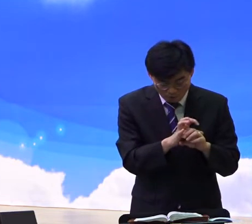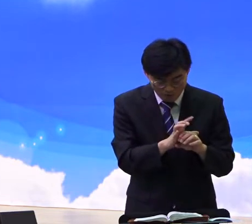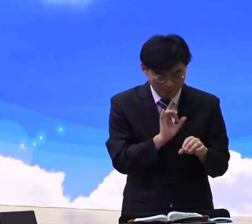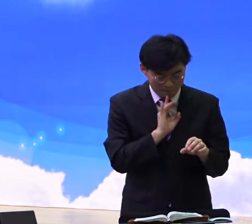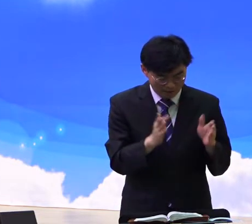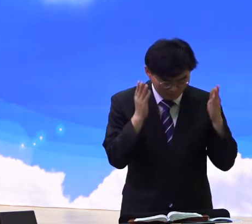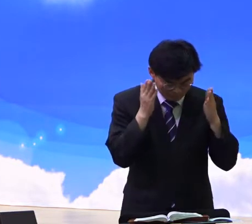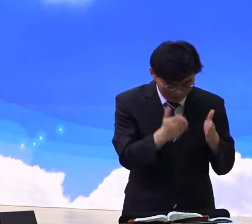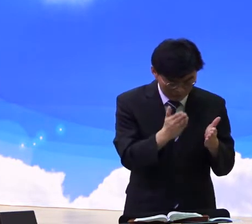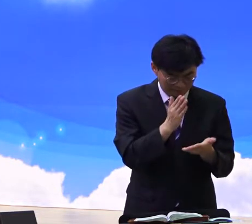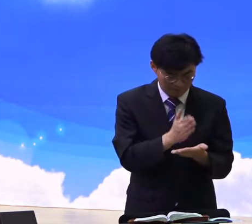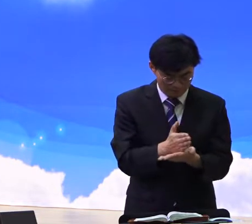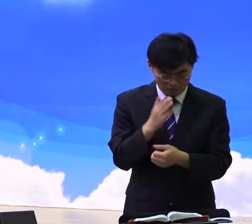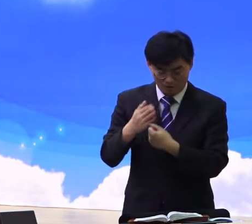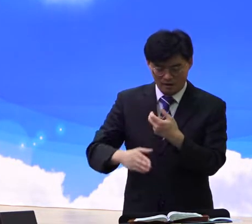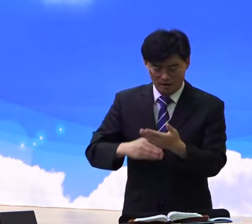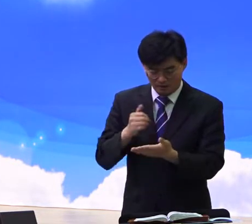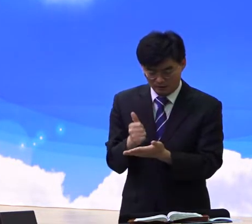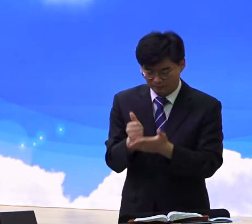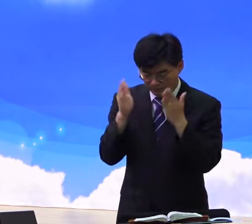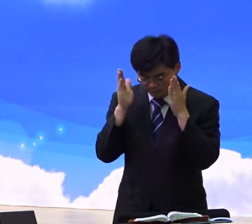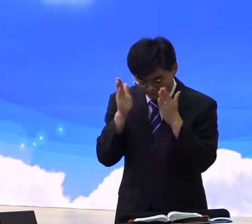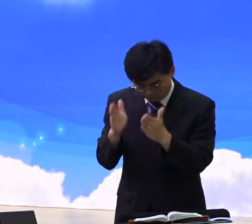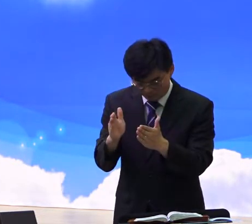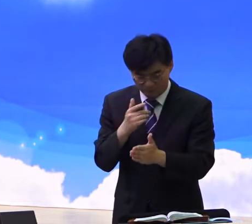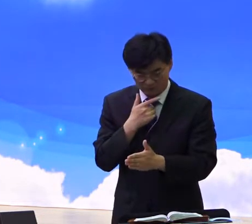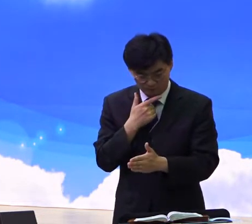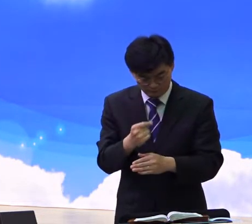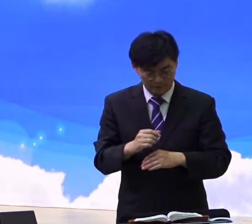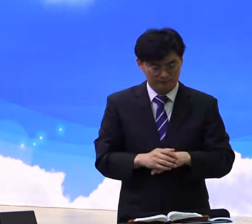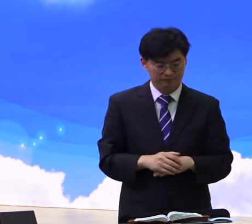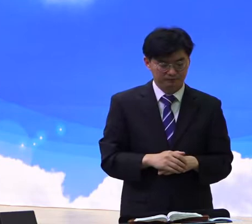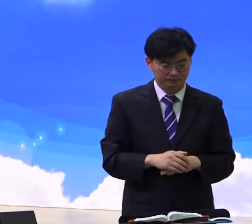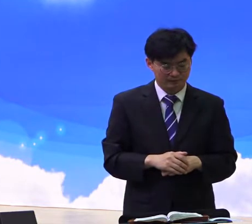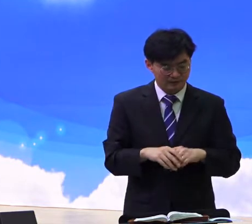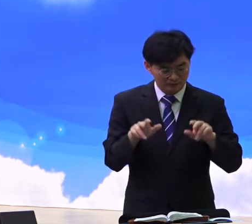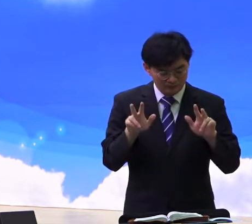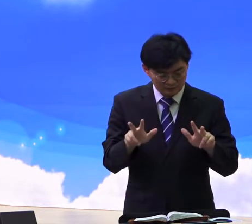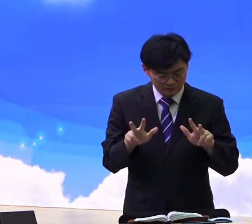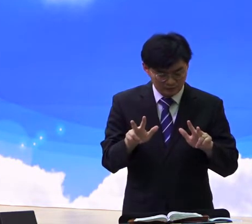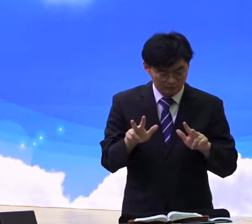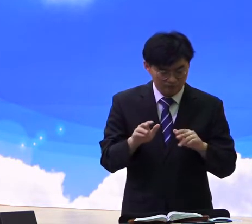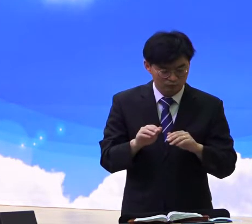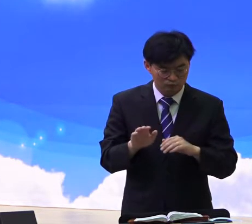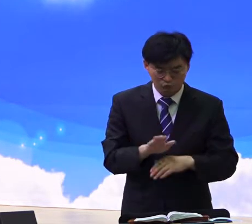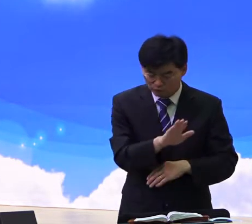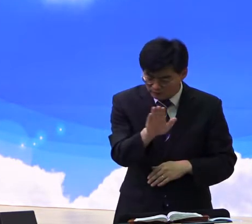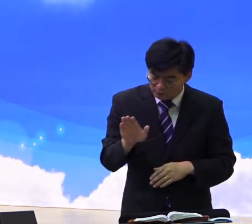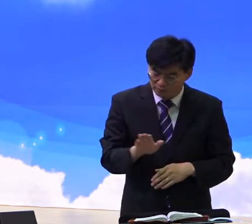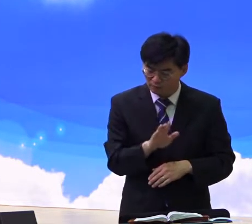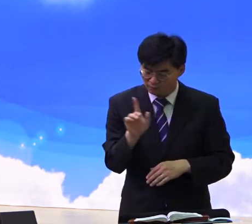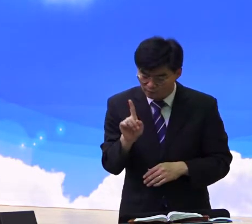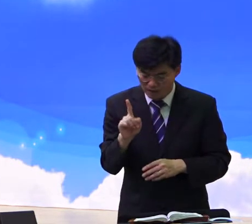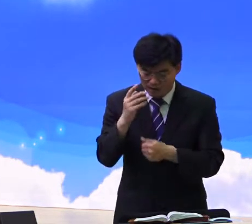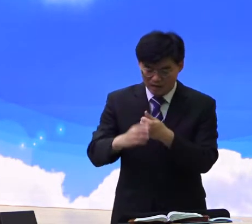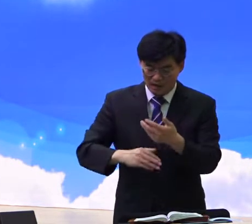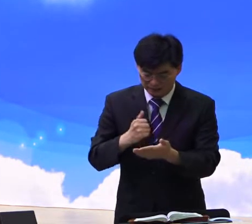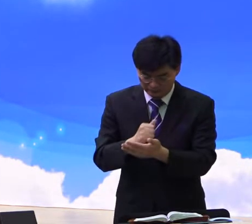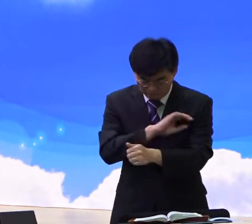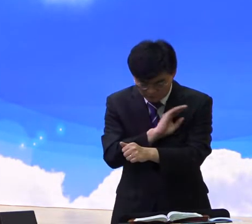수밖에 없는 사실을 우리는 깨닫지 못하고 있습니다. 현 시점에서 우리에게 필요한 것은 하나님의